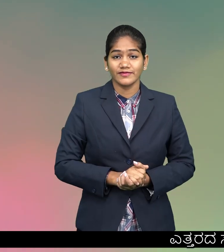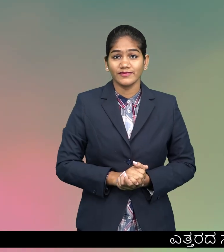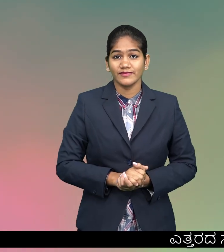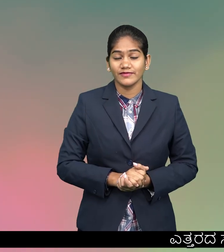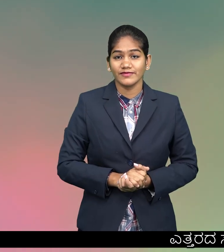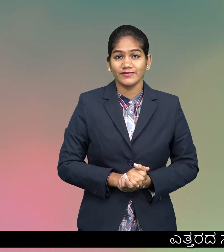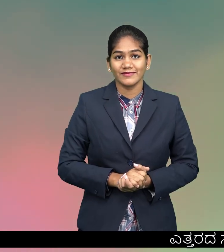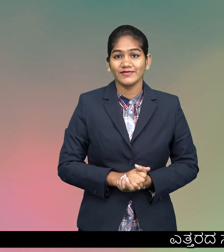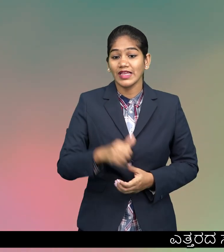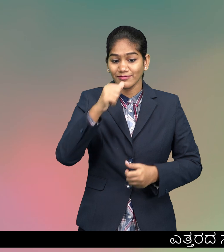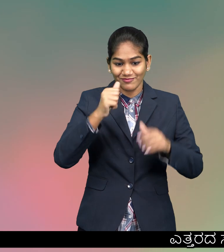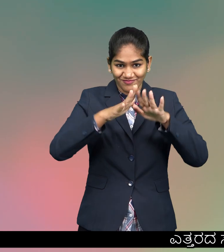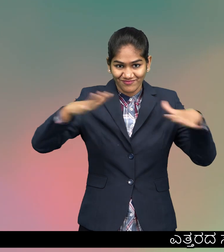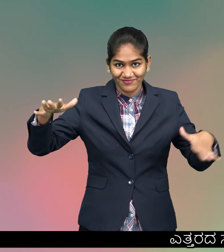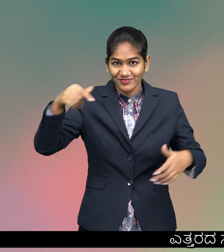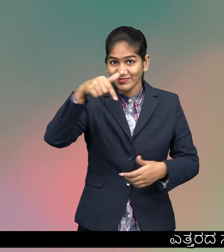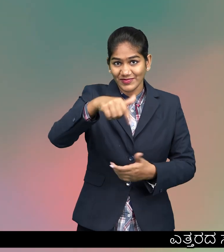ಎತ್ತರದ ಸ್ಥಳ ಅಥವಾ ಪ್ರದೇಶ.